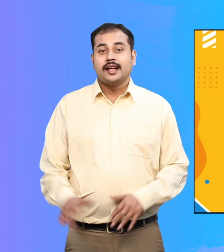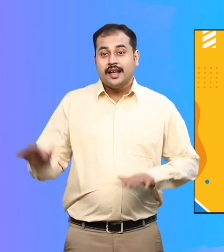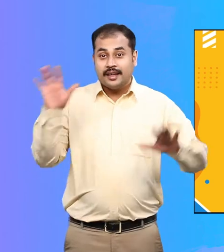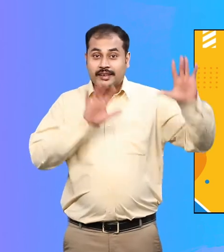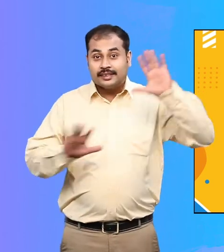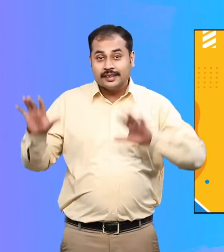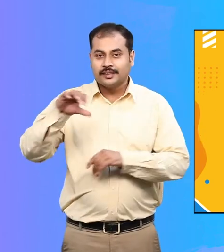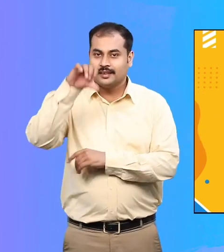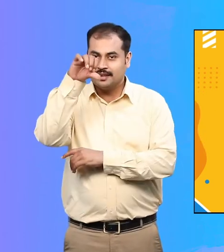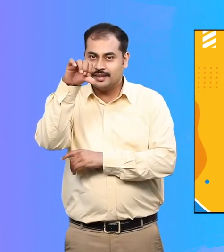विधि 9,